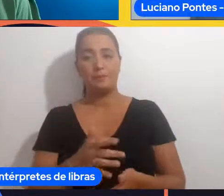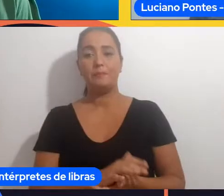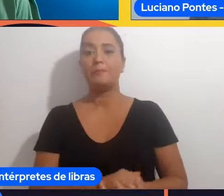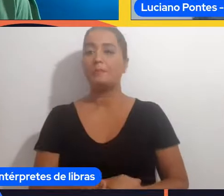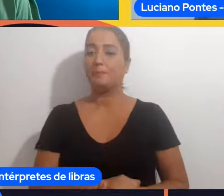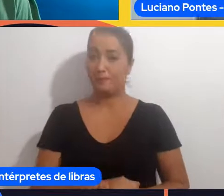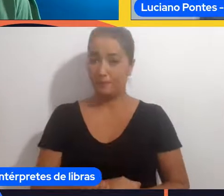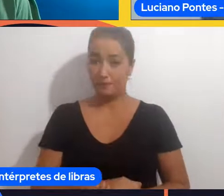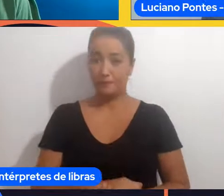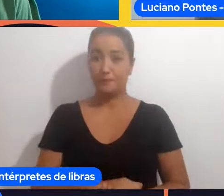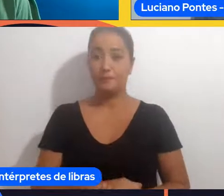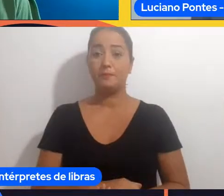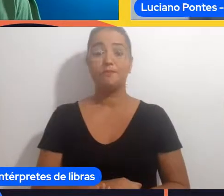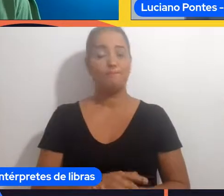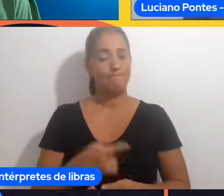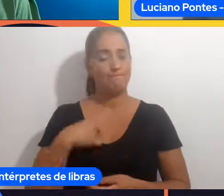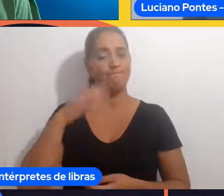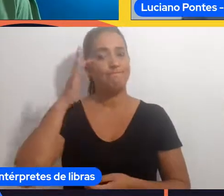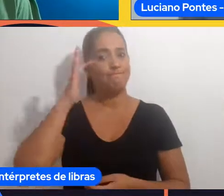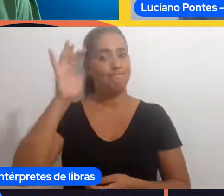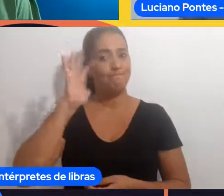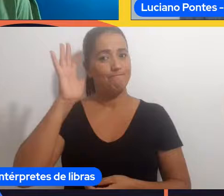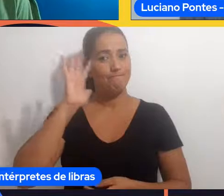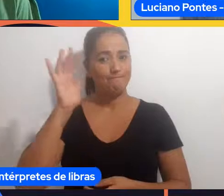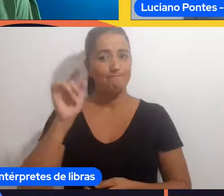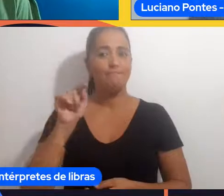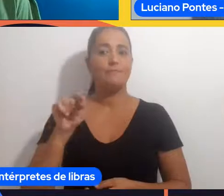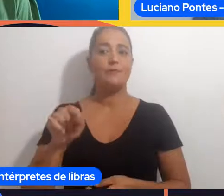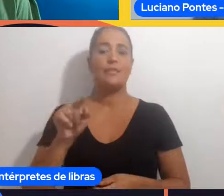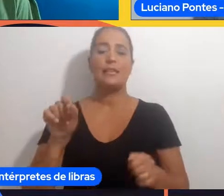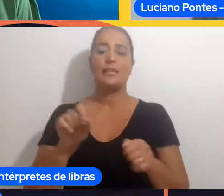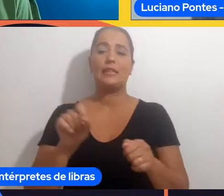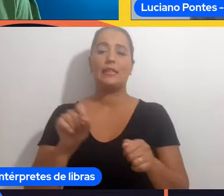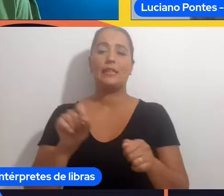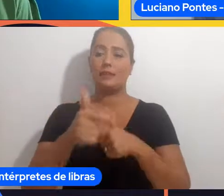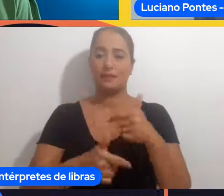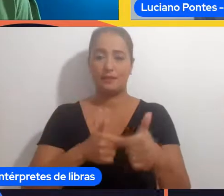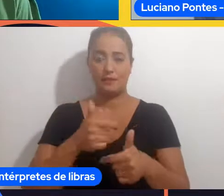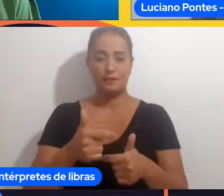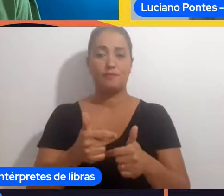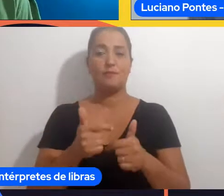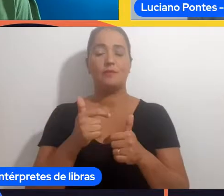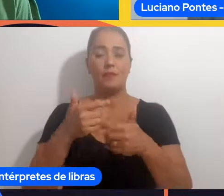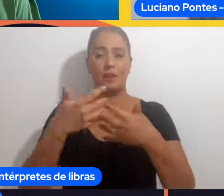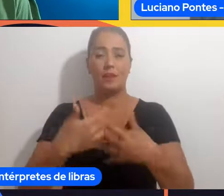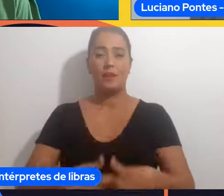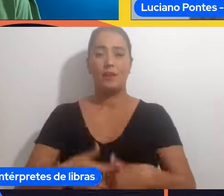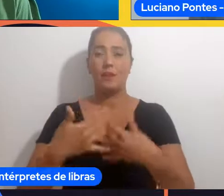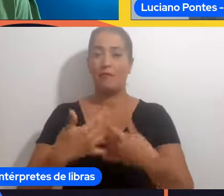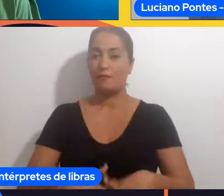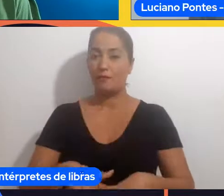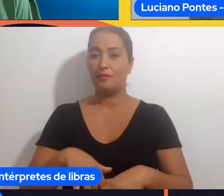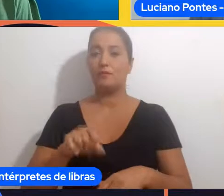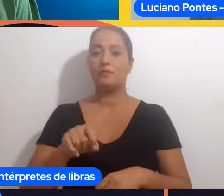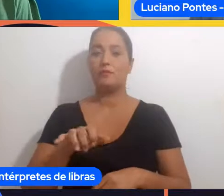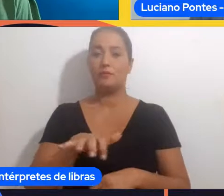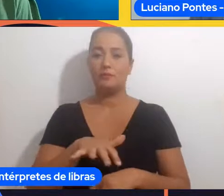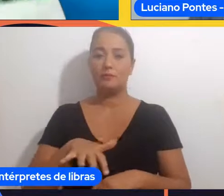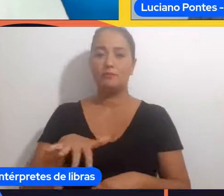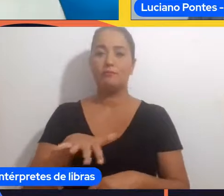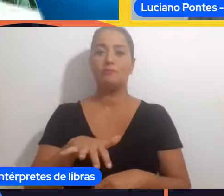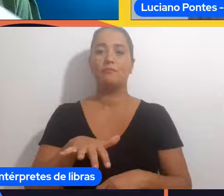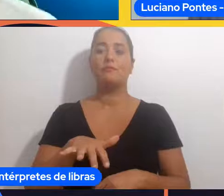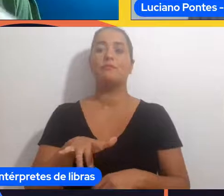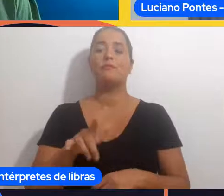Ele é um grande pensador, né? Vem realizando também muitas reflexões, contribuindo bastante aí no campo, tanto da pedagogia, né,